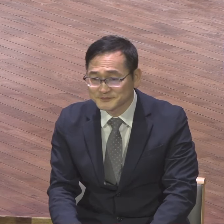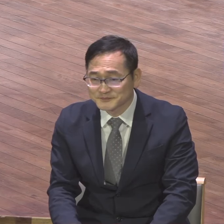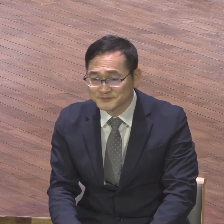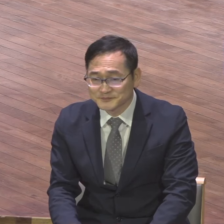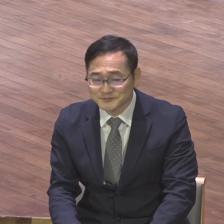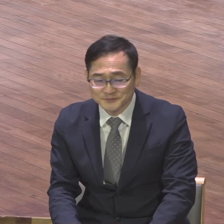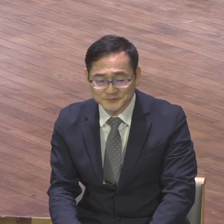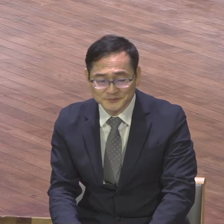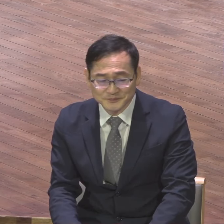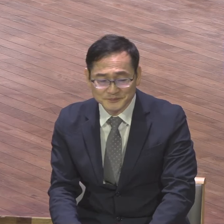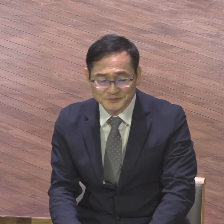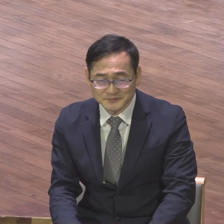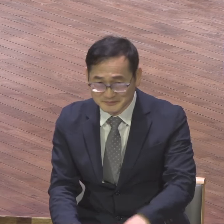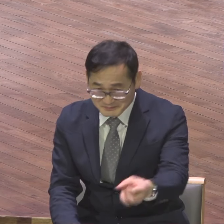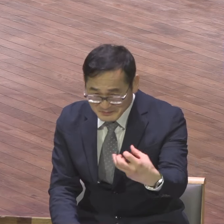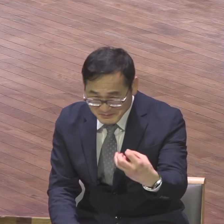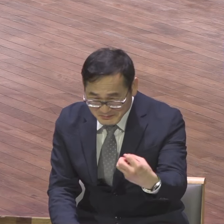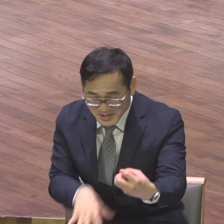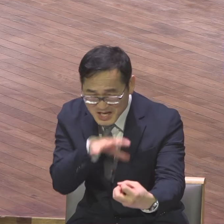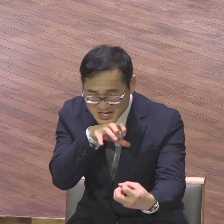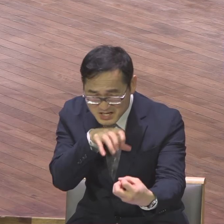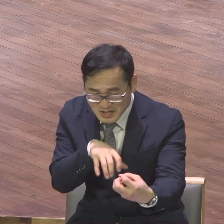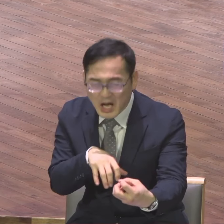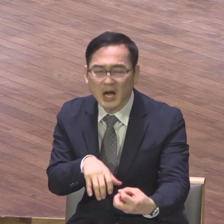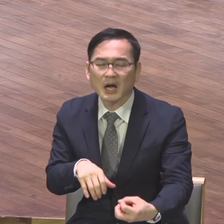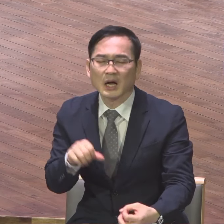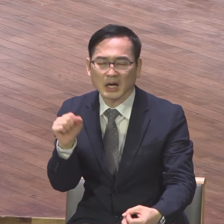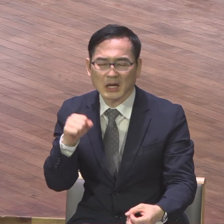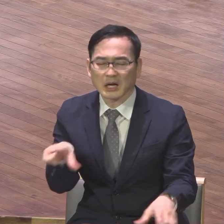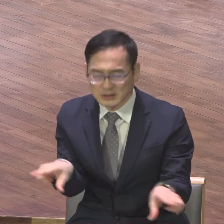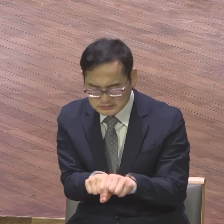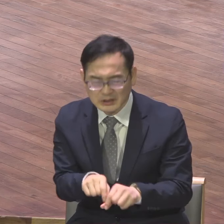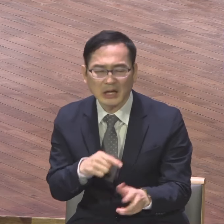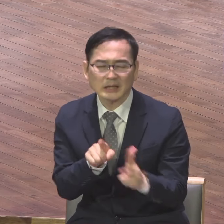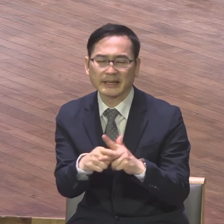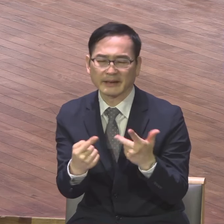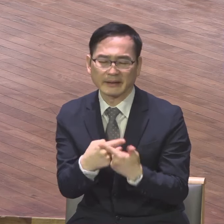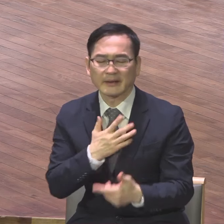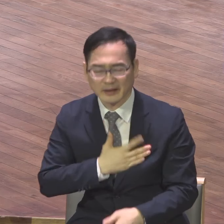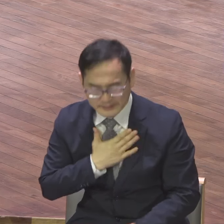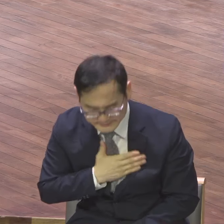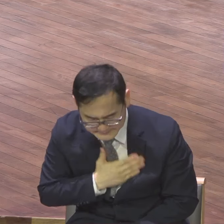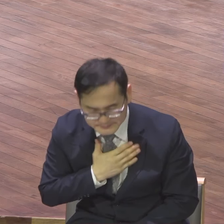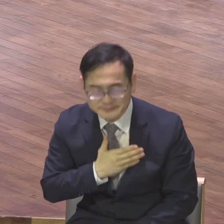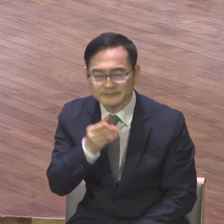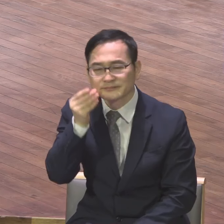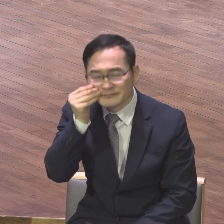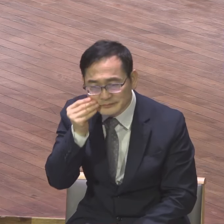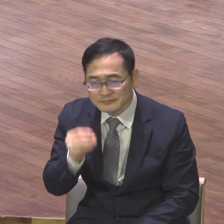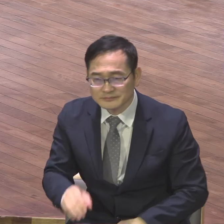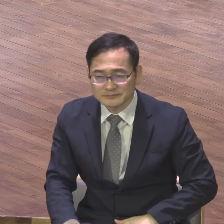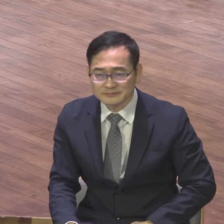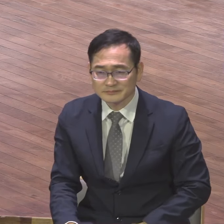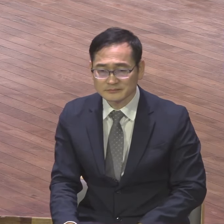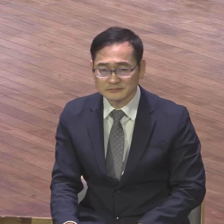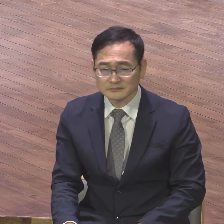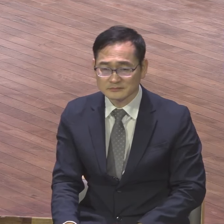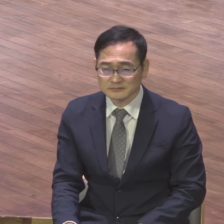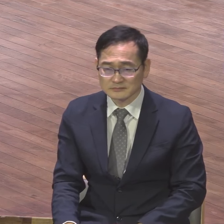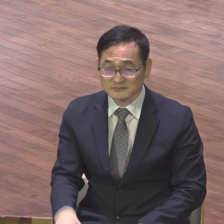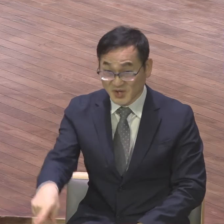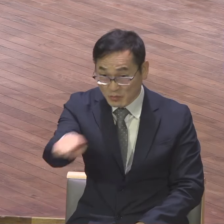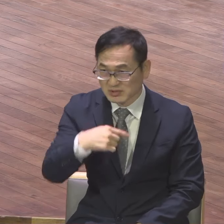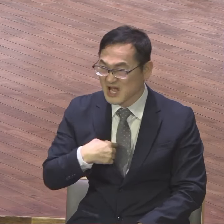그럴 수, 저 사람 입장에서 충분히 그럴 수 있어. 이해를 해, 이해. 나 도대체 이해가, 뭐가 이해가 안